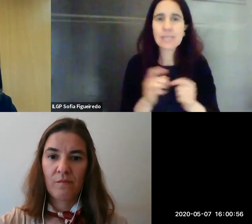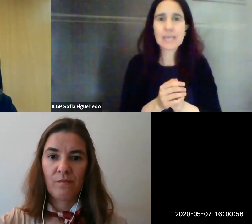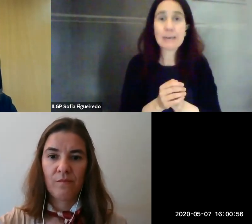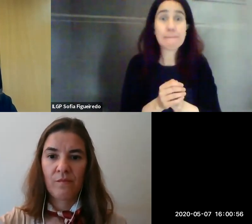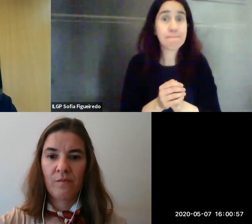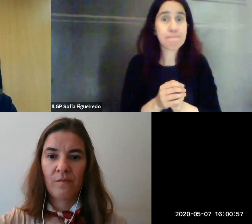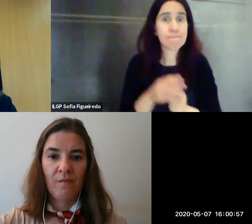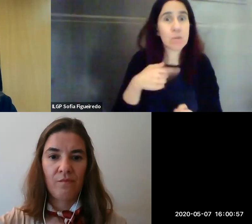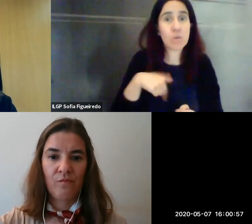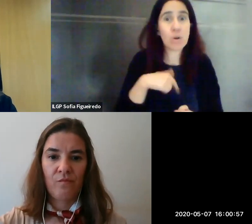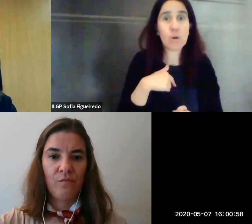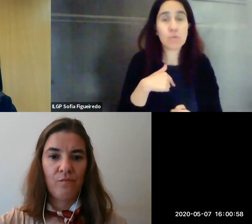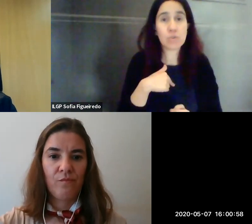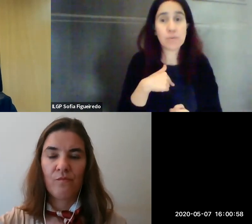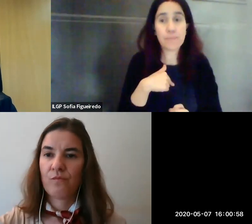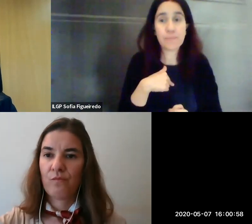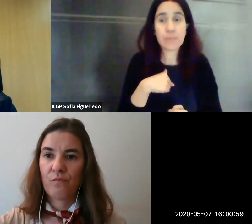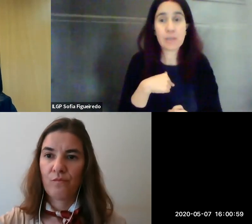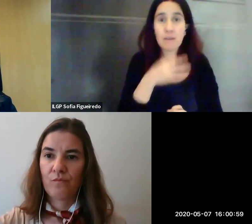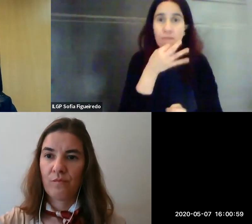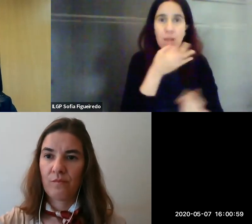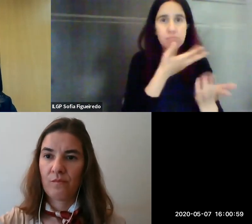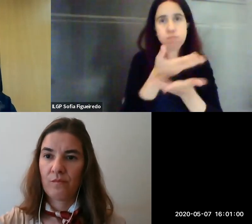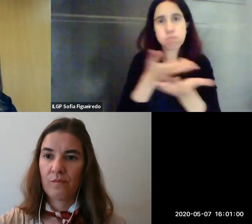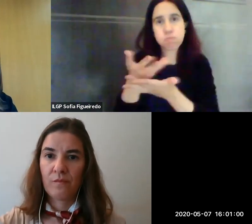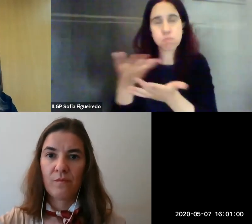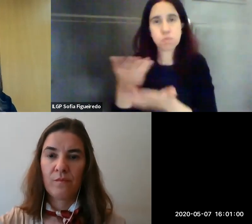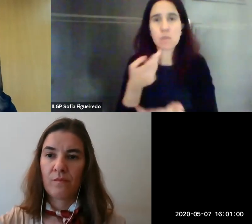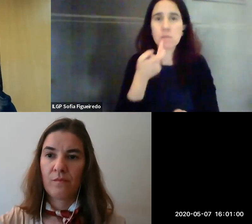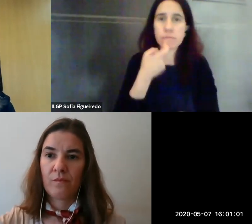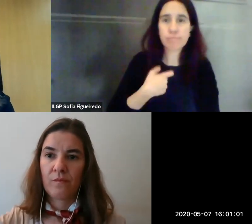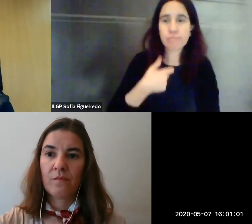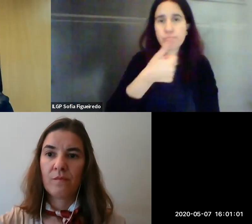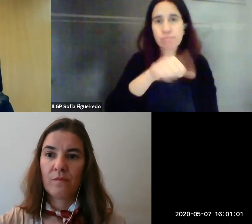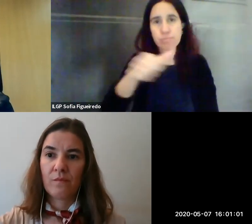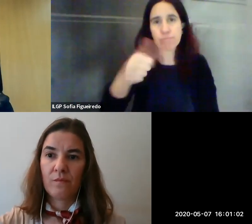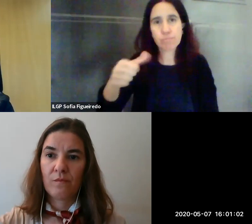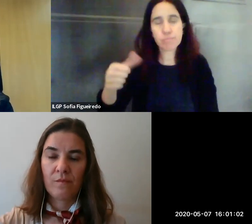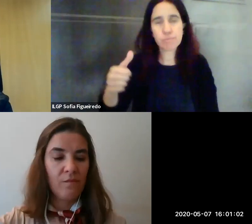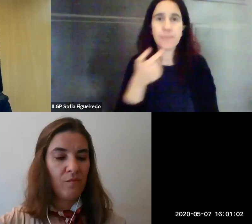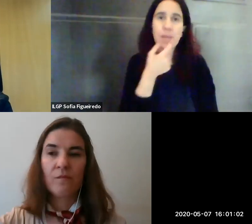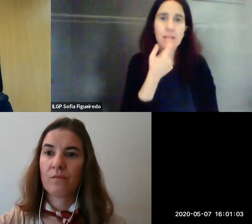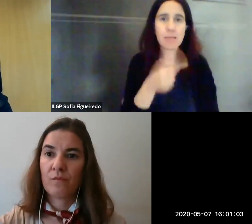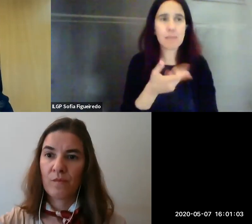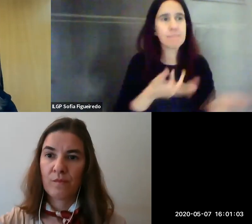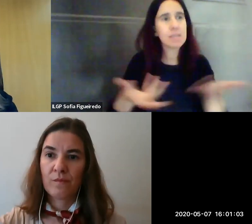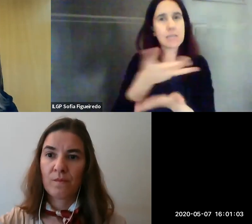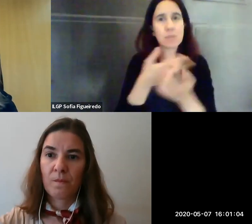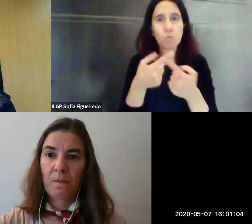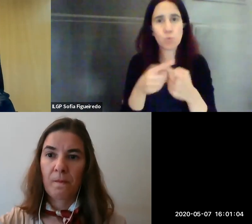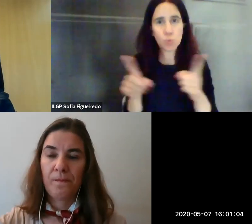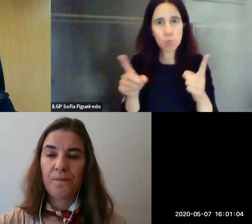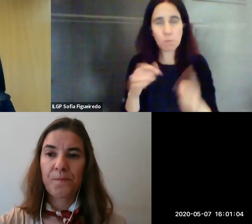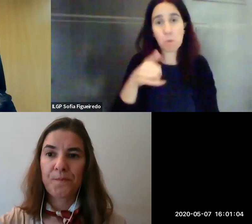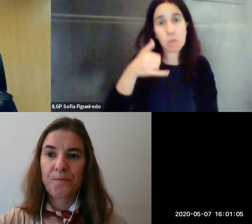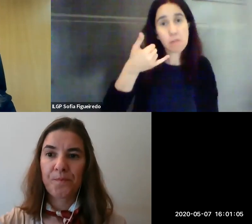Nós, para falar uns com os outros e para ter o feedback, temos que ter uma interação diferente, seja por